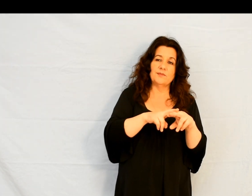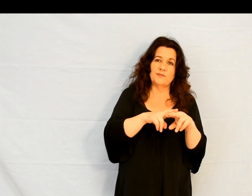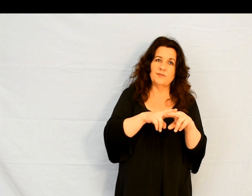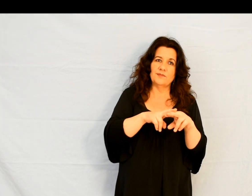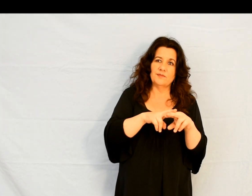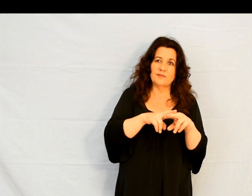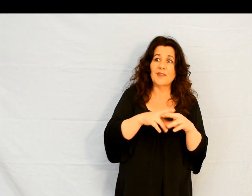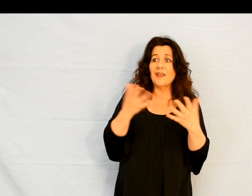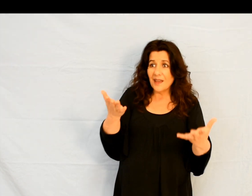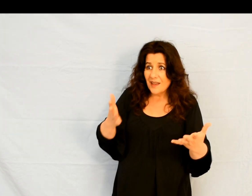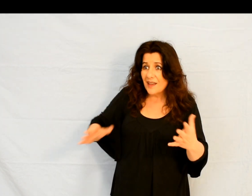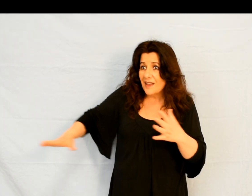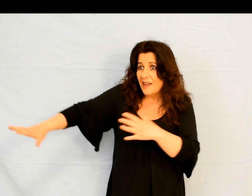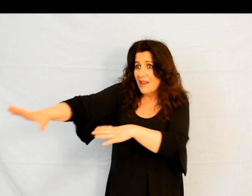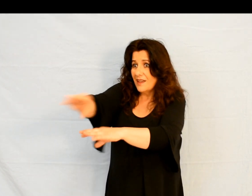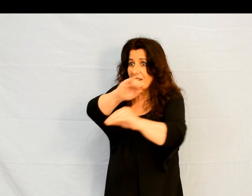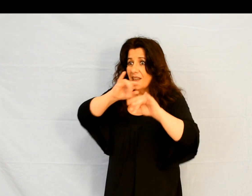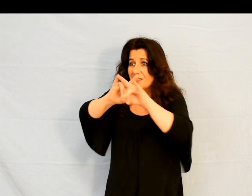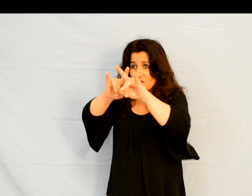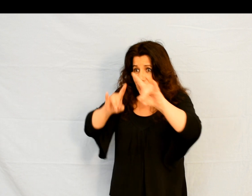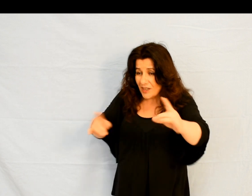Reviens, Jacob, saisis-la de nouveau.